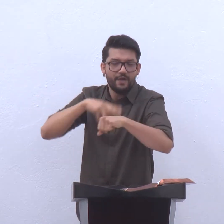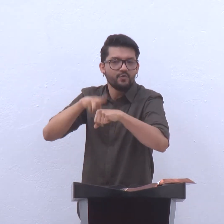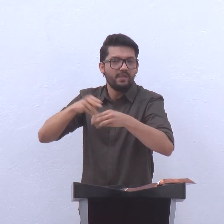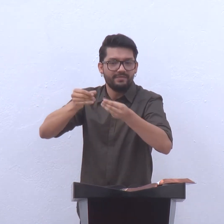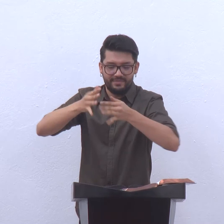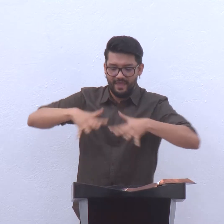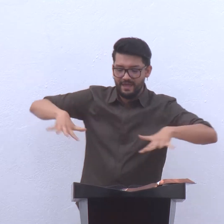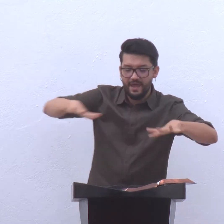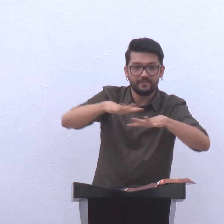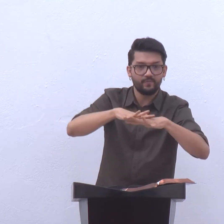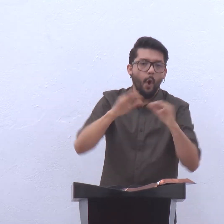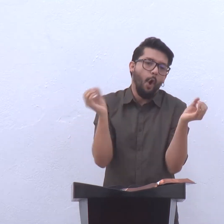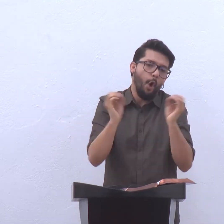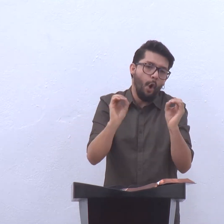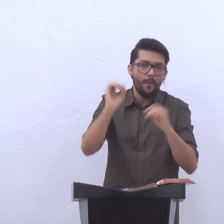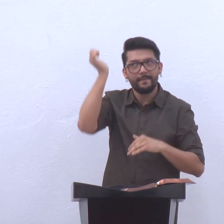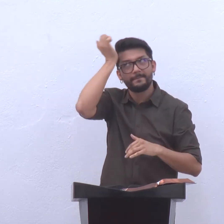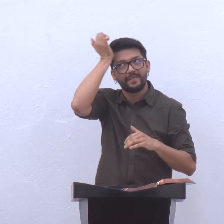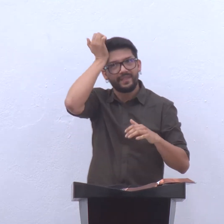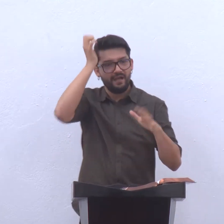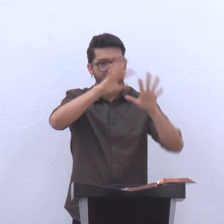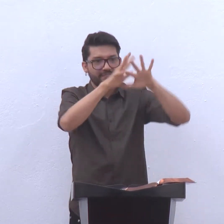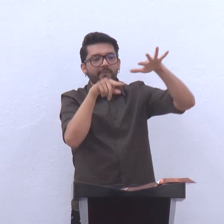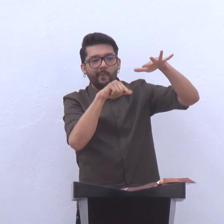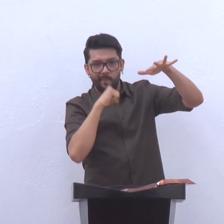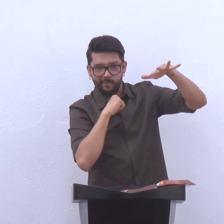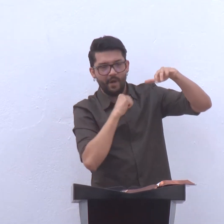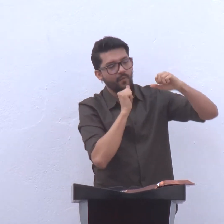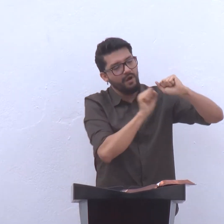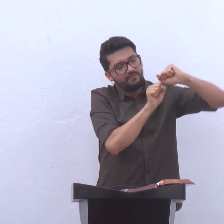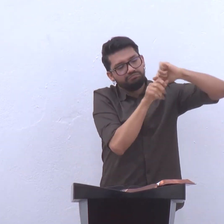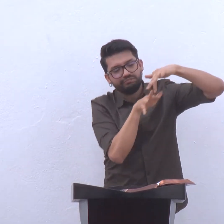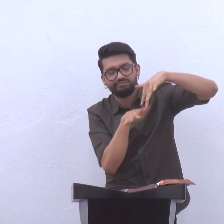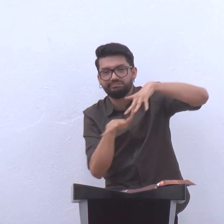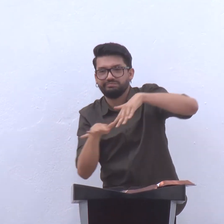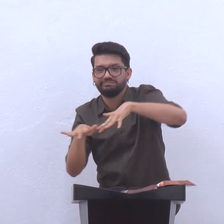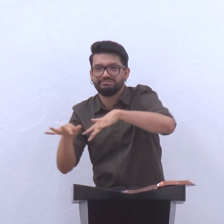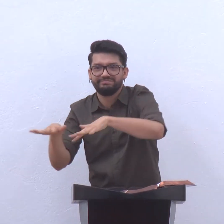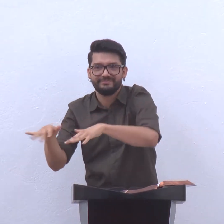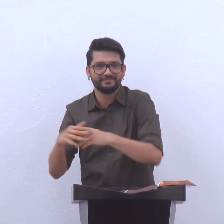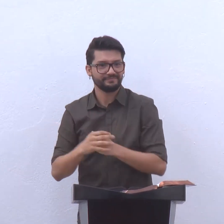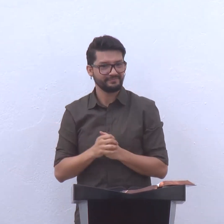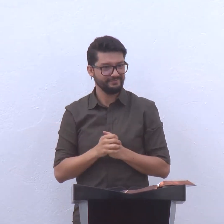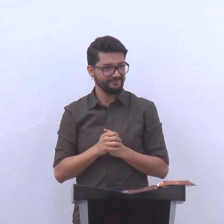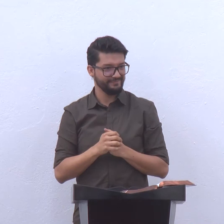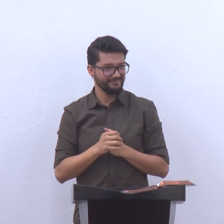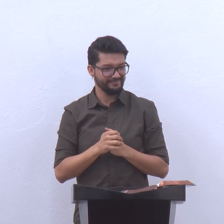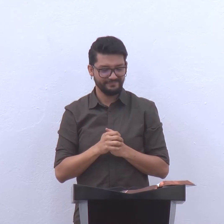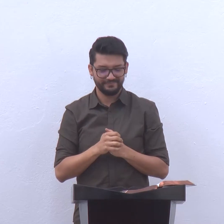agua de forma natural a través de la tierra o a través de las rocas.